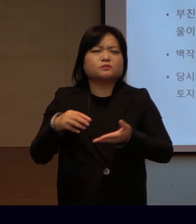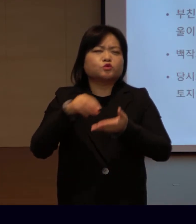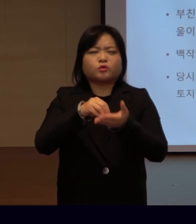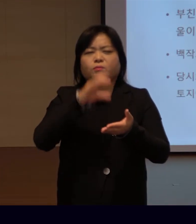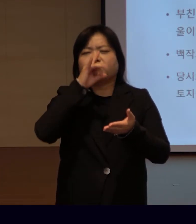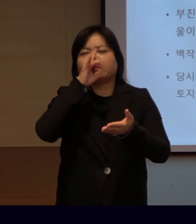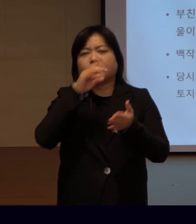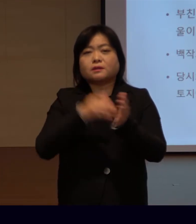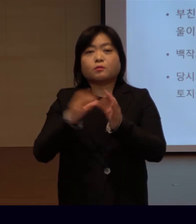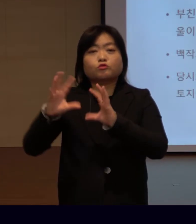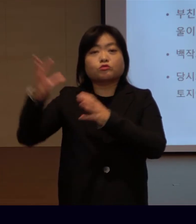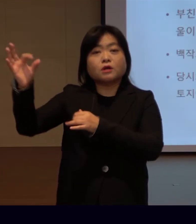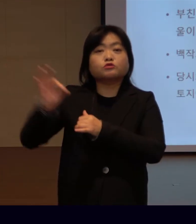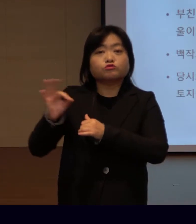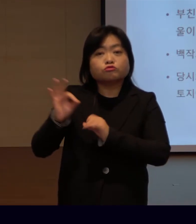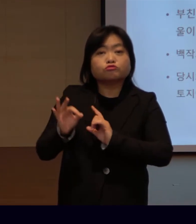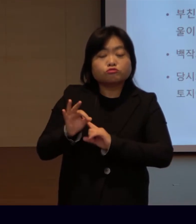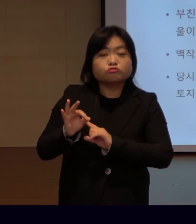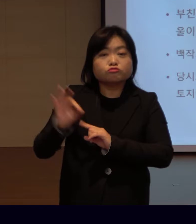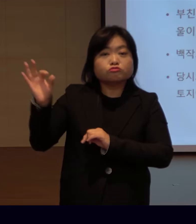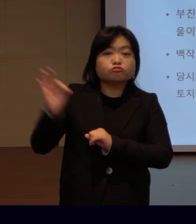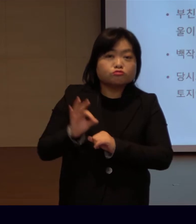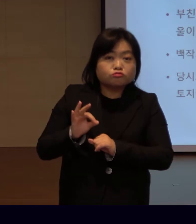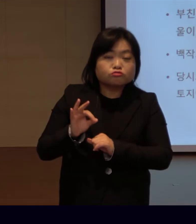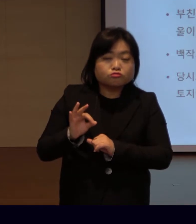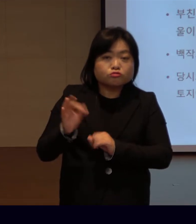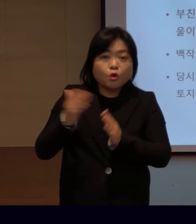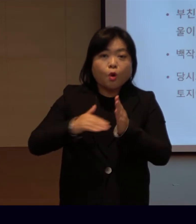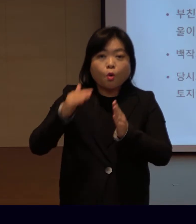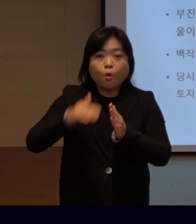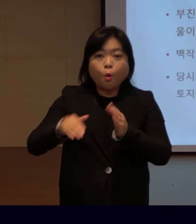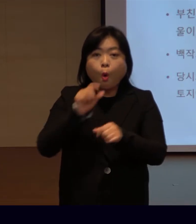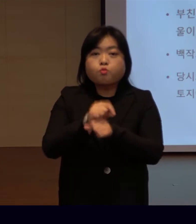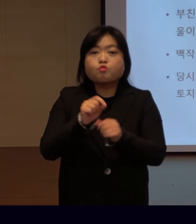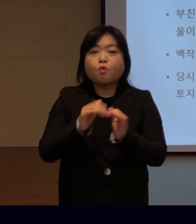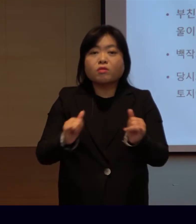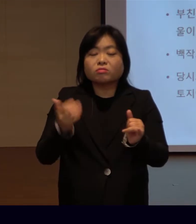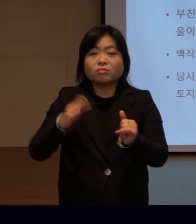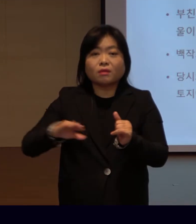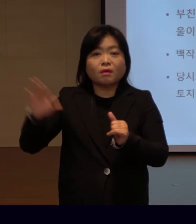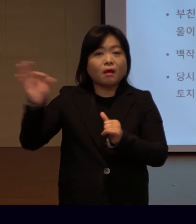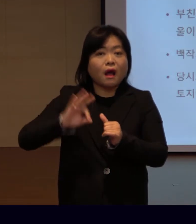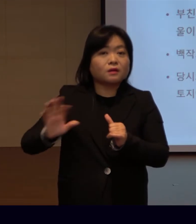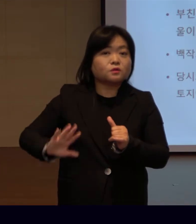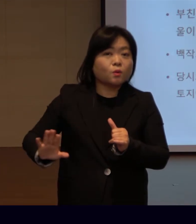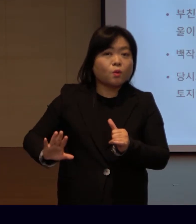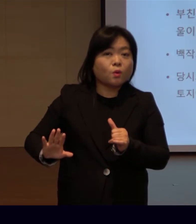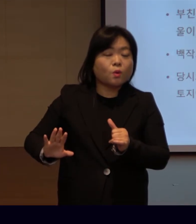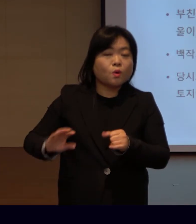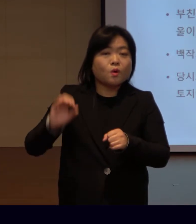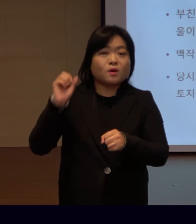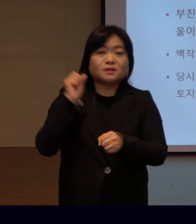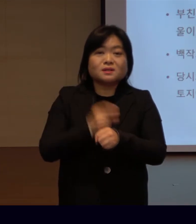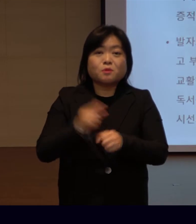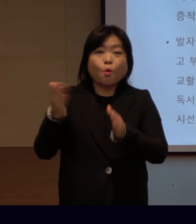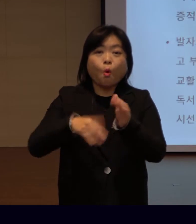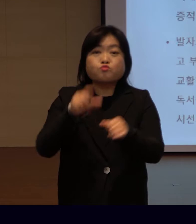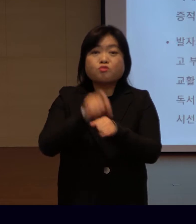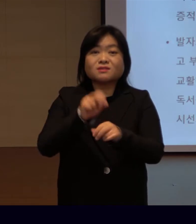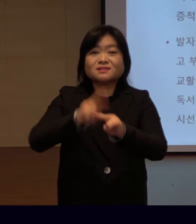오로지 국가에서 주는 공무원밖에 안 되는데 아무도 안 줘요. 이미 다 자리를 꿰차고